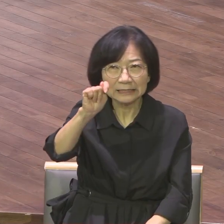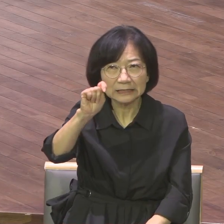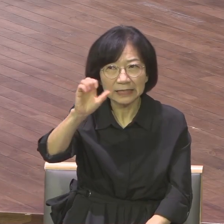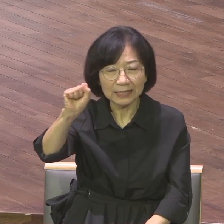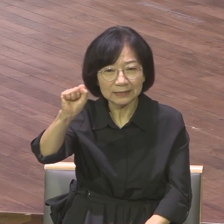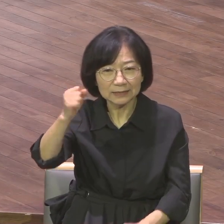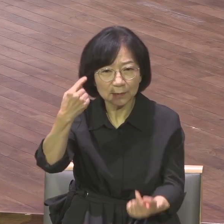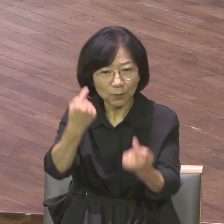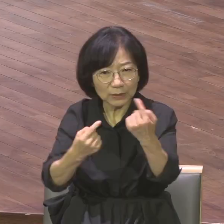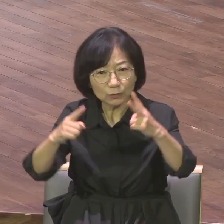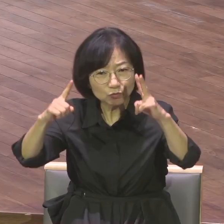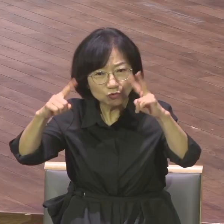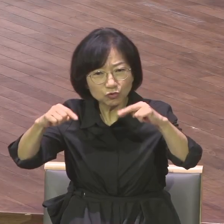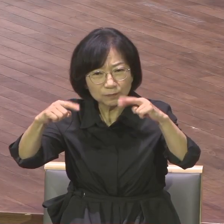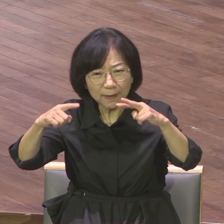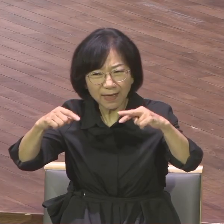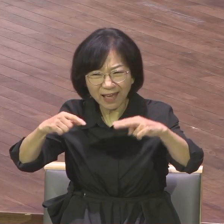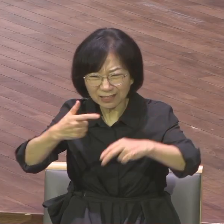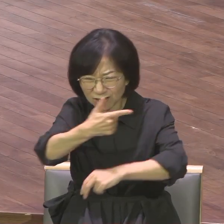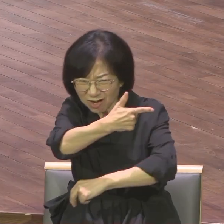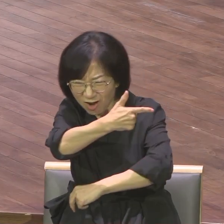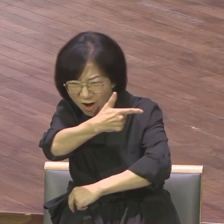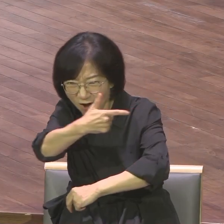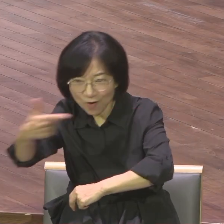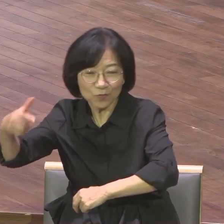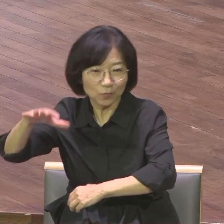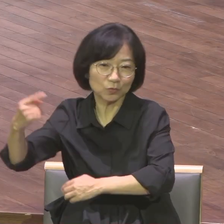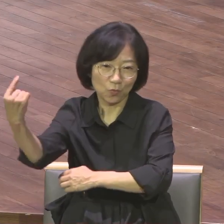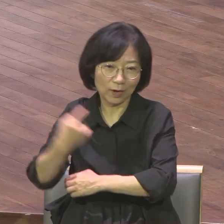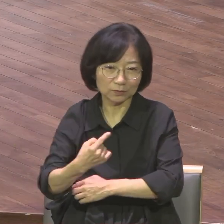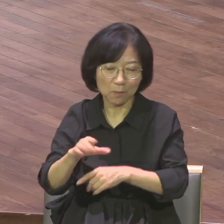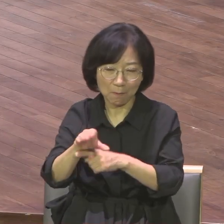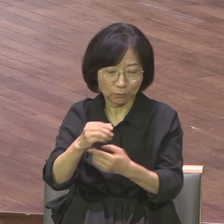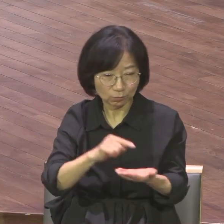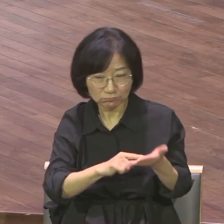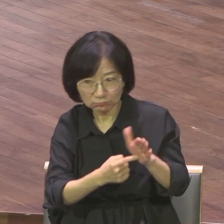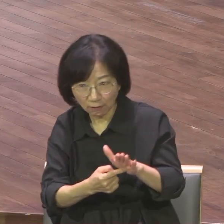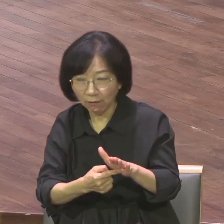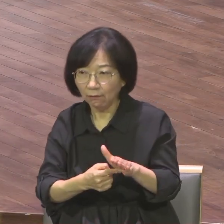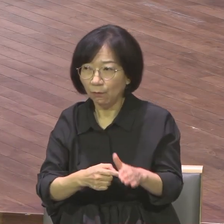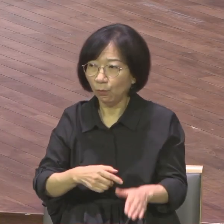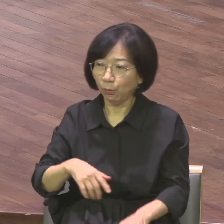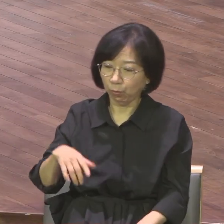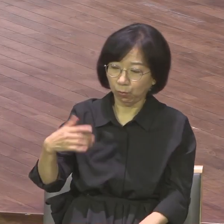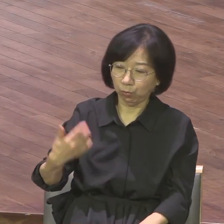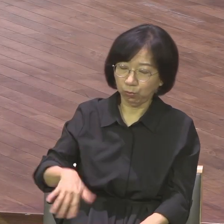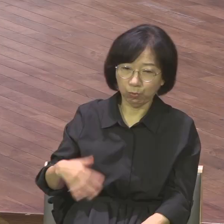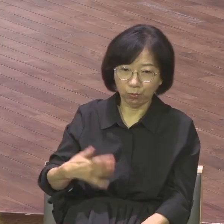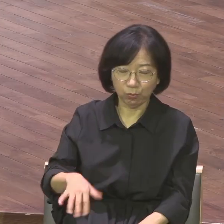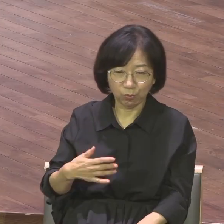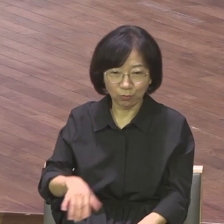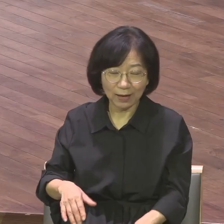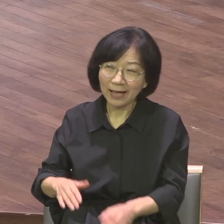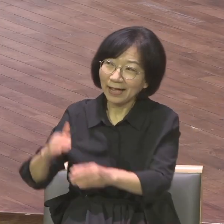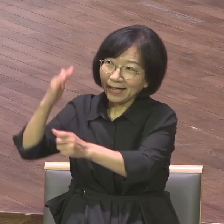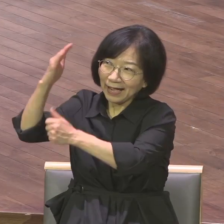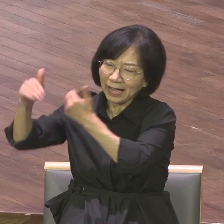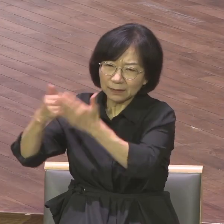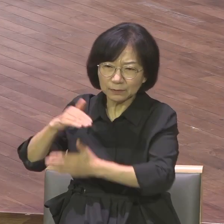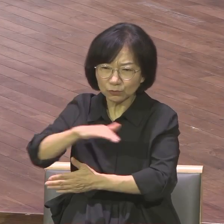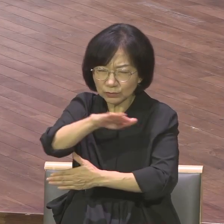지금 그렇게 막 방송을 했다는. 자, 하나님께서 우리 중심